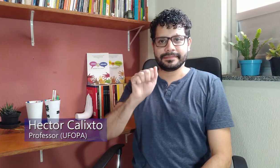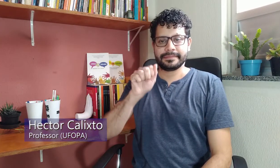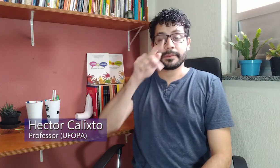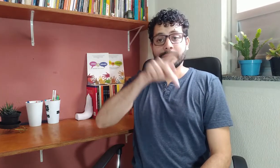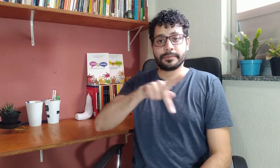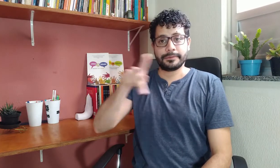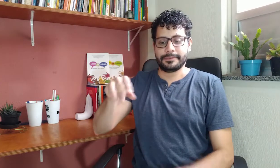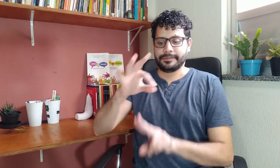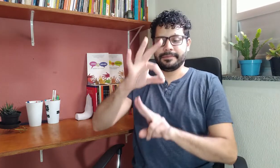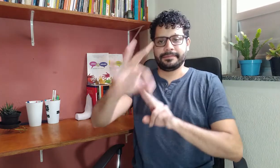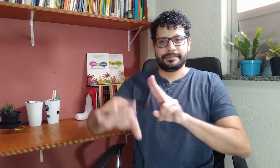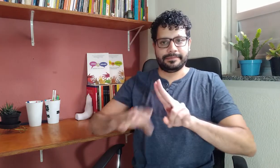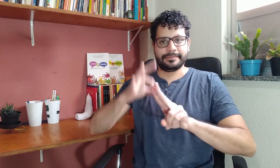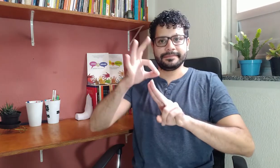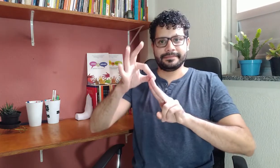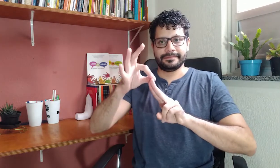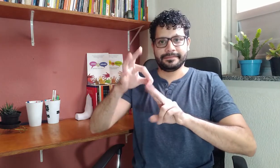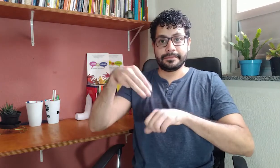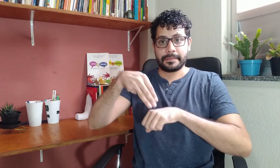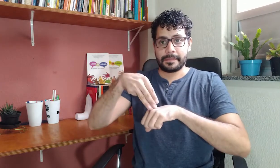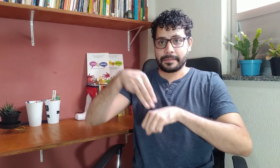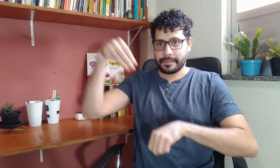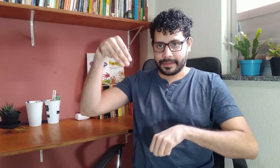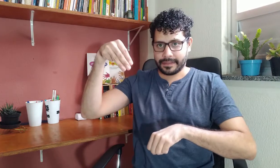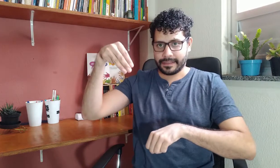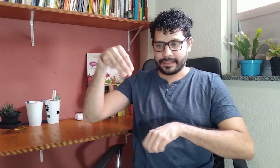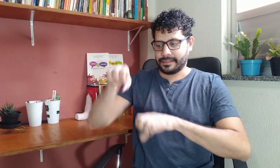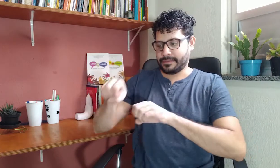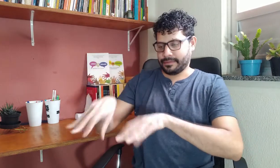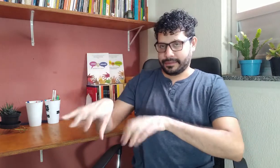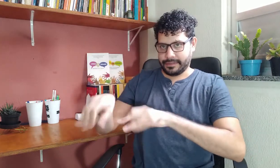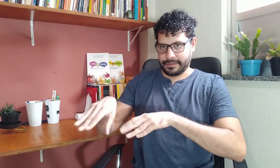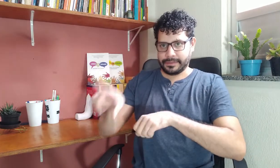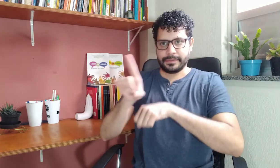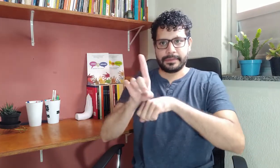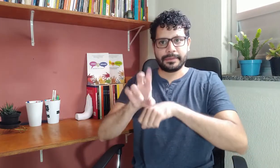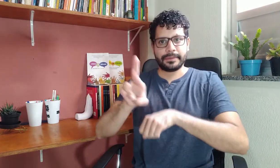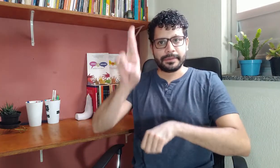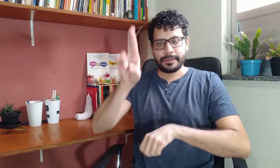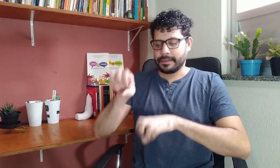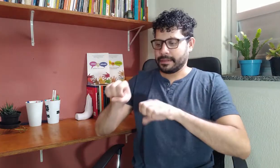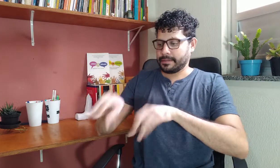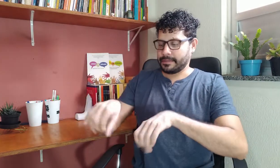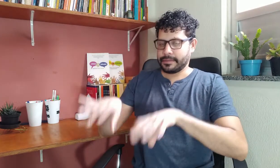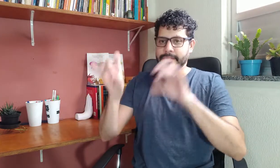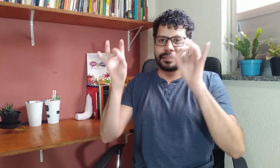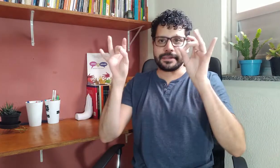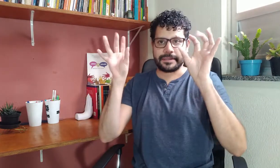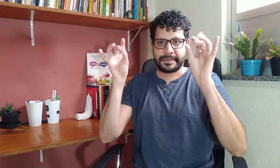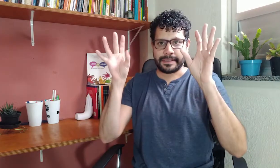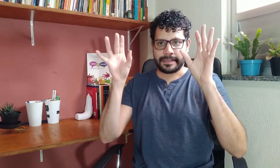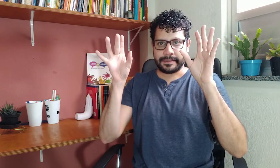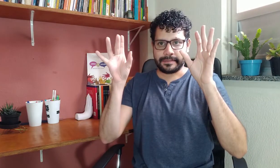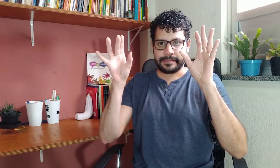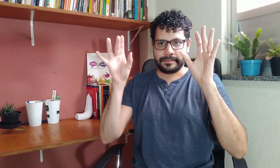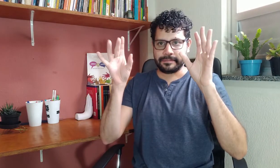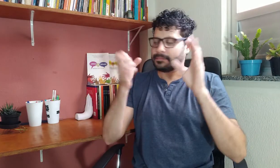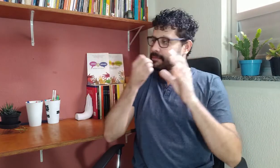professora da UFSCar, com mestrado em Educação e doutorado em Educação Especial. Seja bem-vinda,